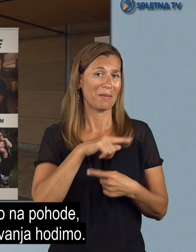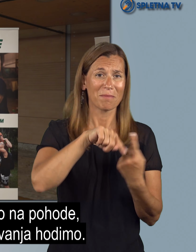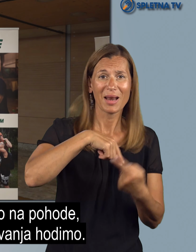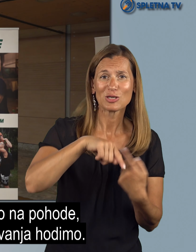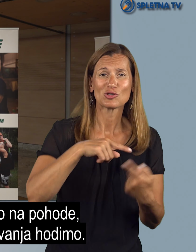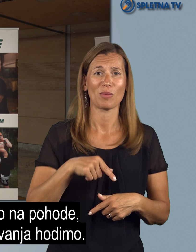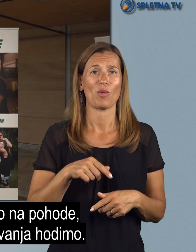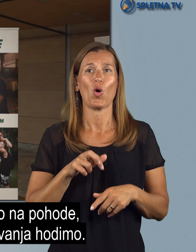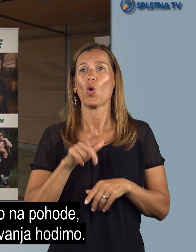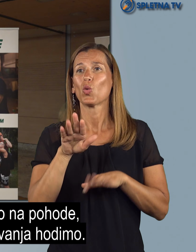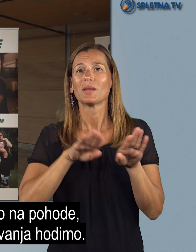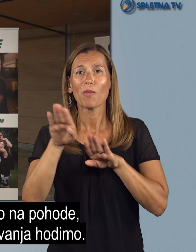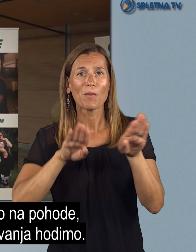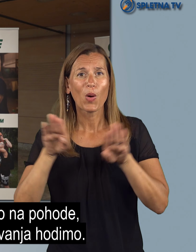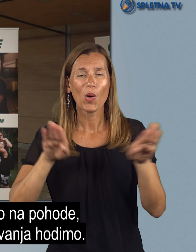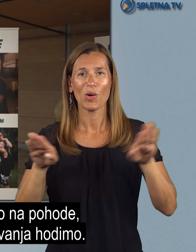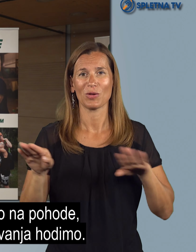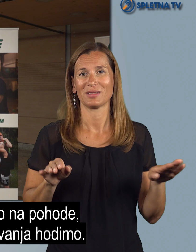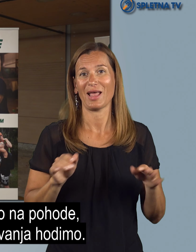plešemo, hodimo na pohode,